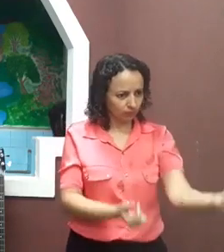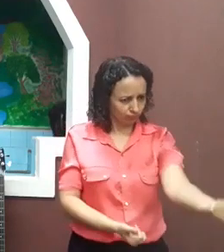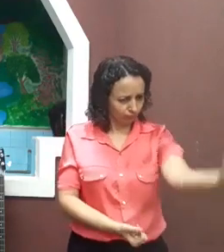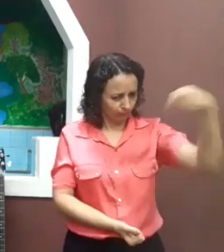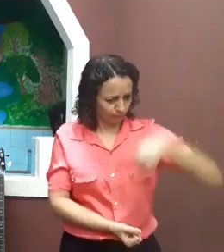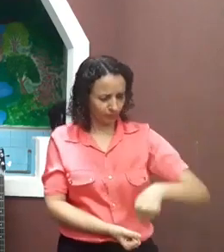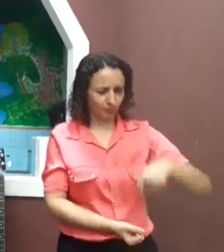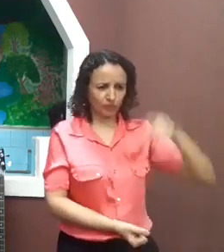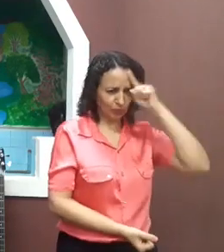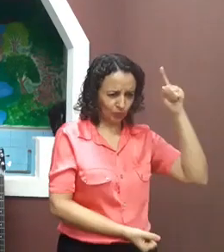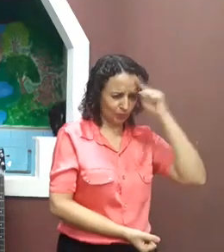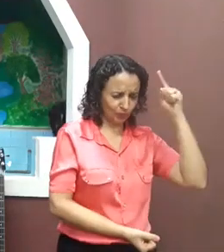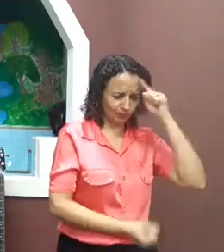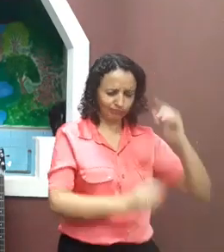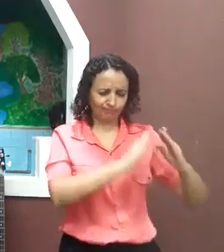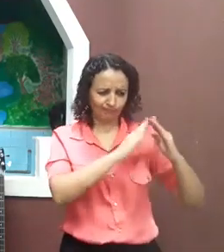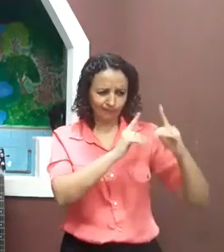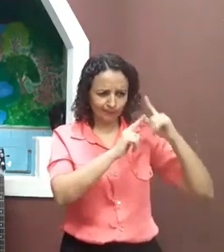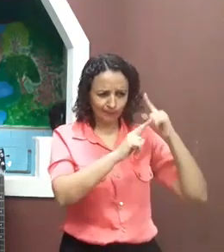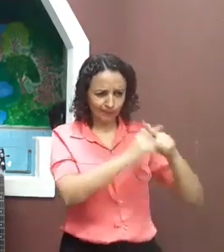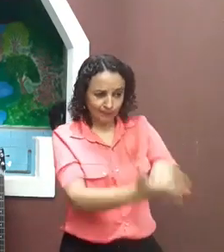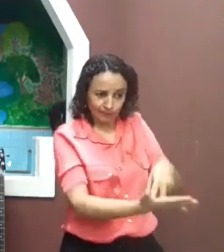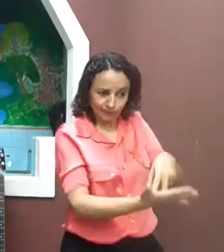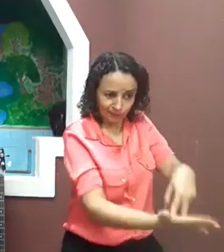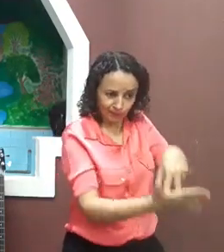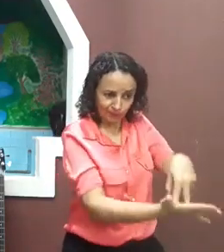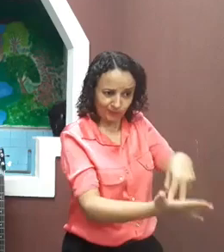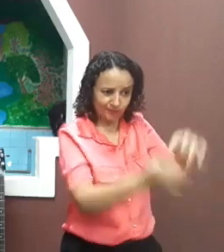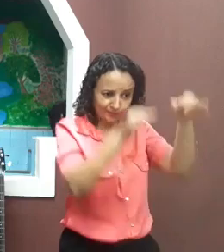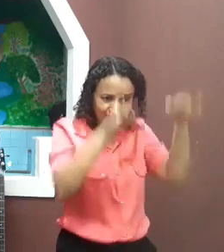Ovelha não é para estar desgarrada nos matos.